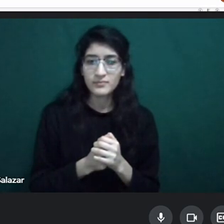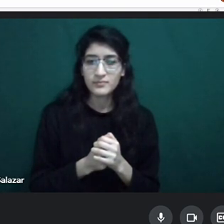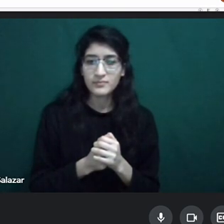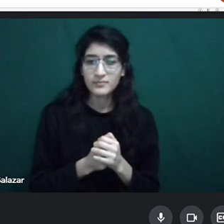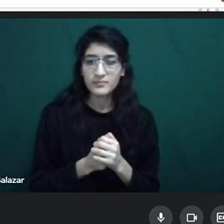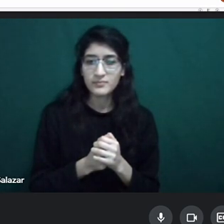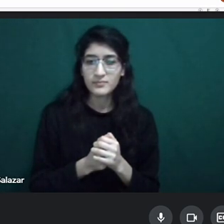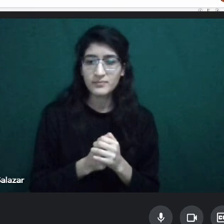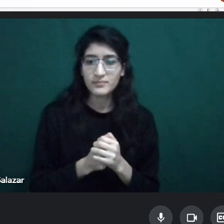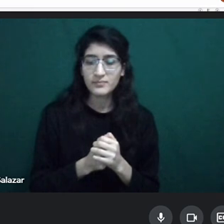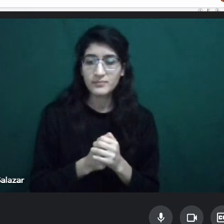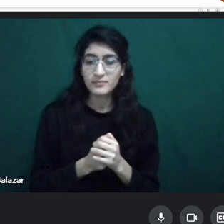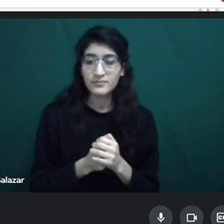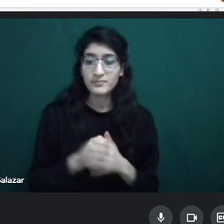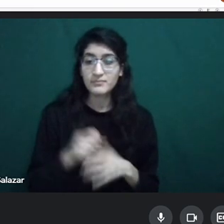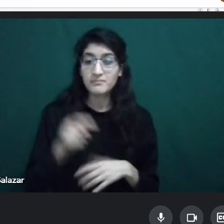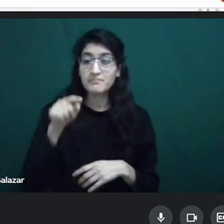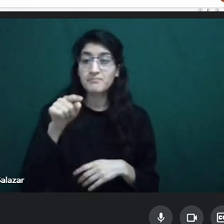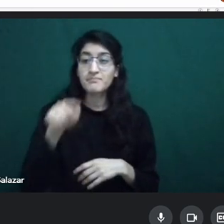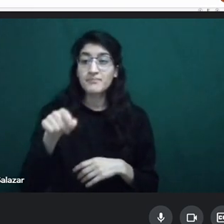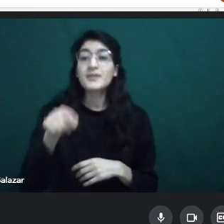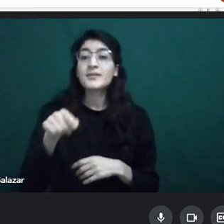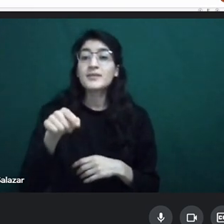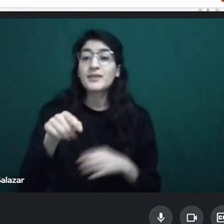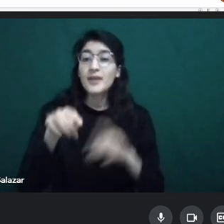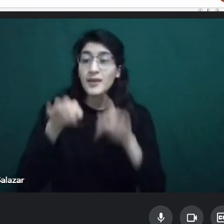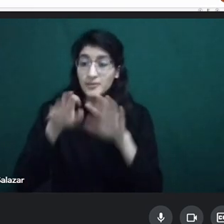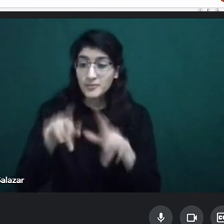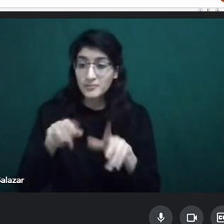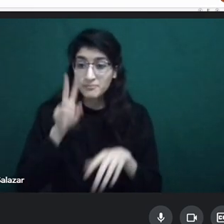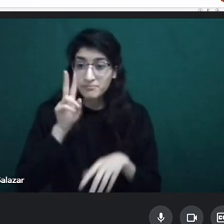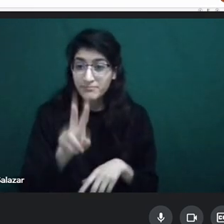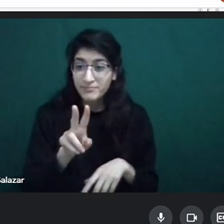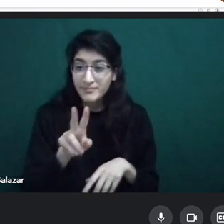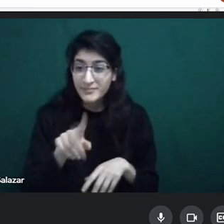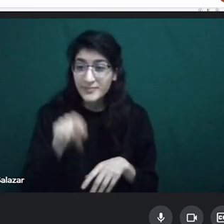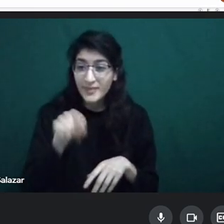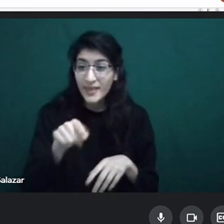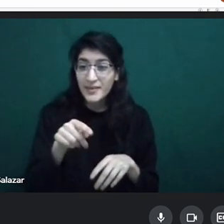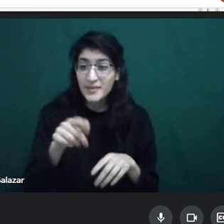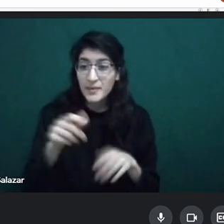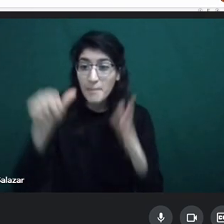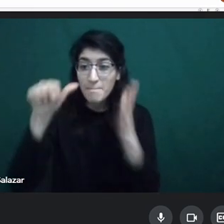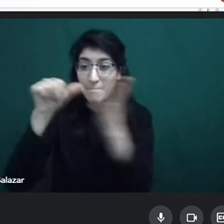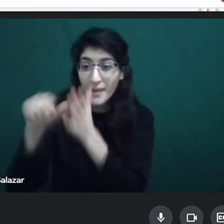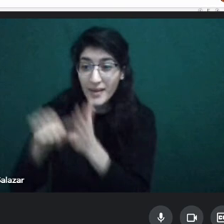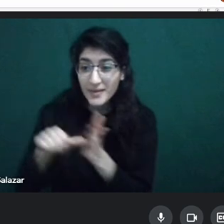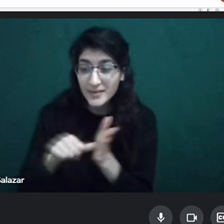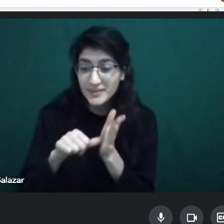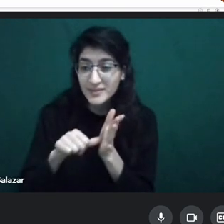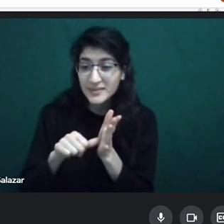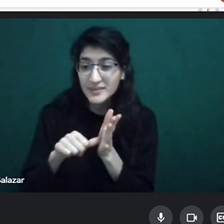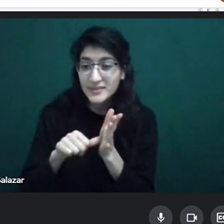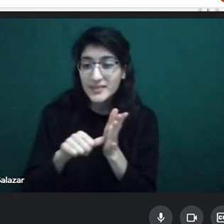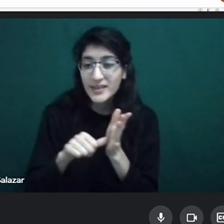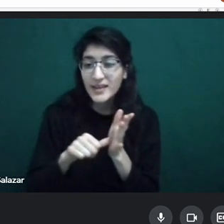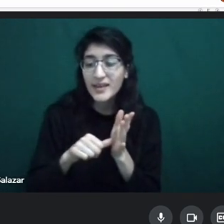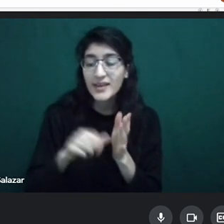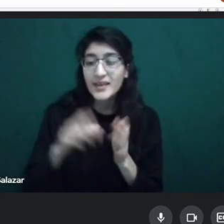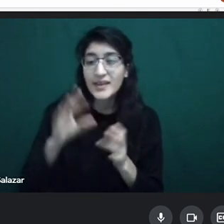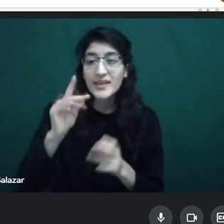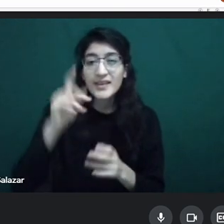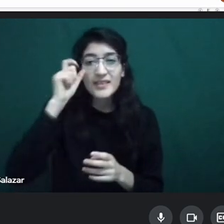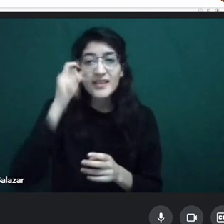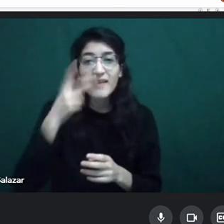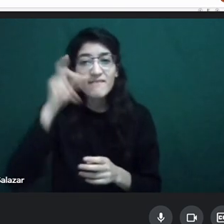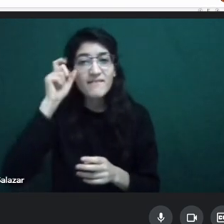Fíjense en el caso que puse ahora en el chat, yo tengo países y developing está después de la palabra países. Entonces,